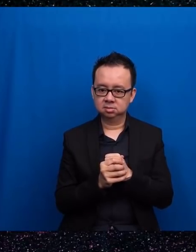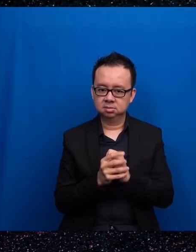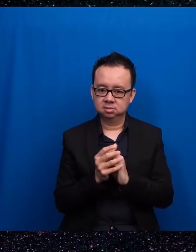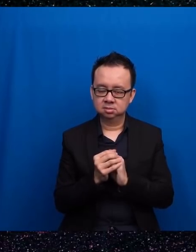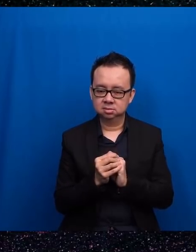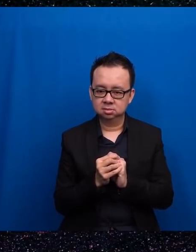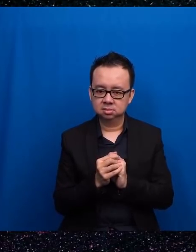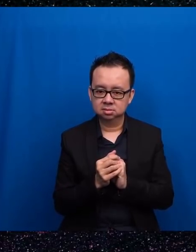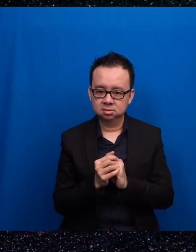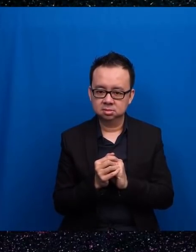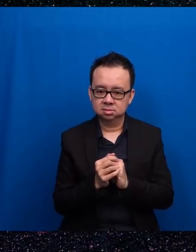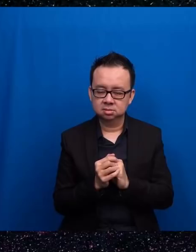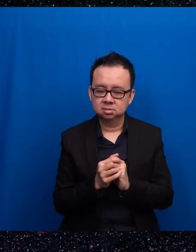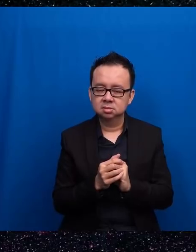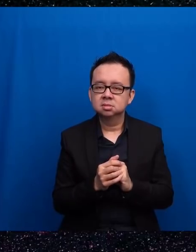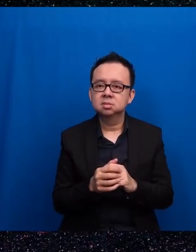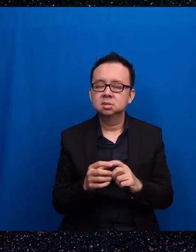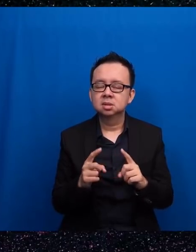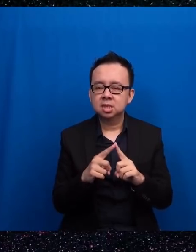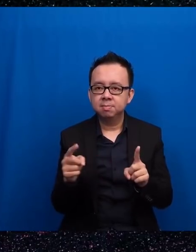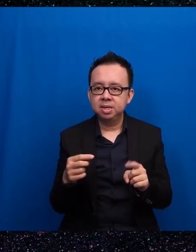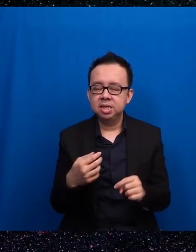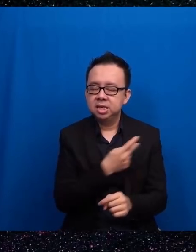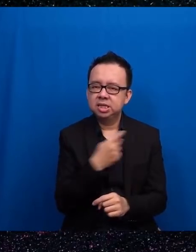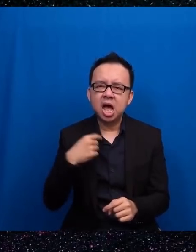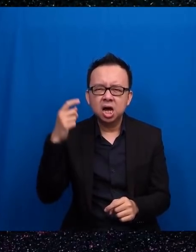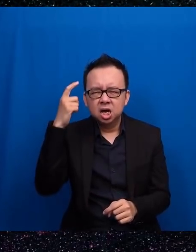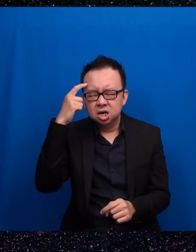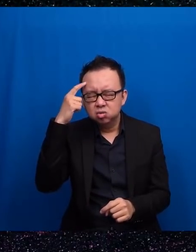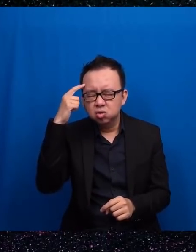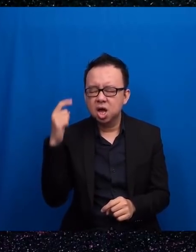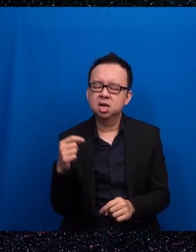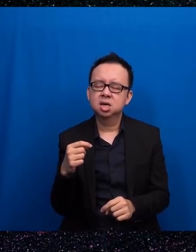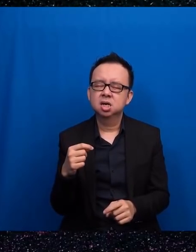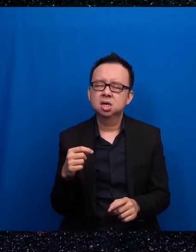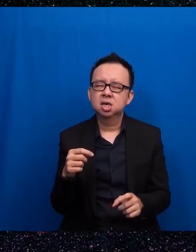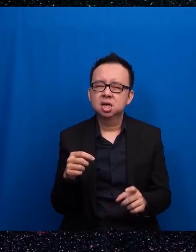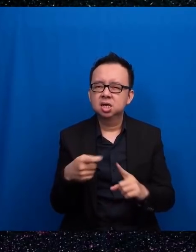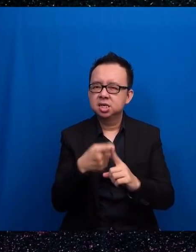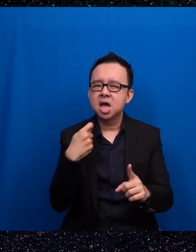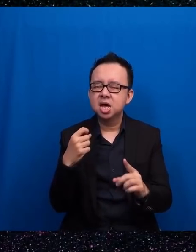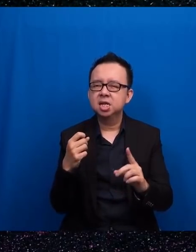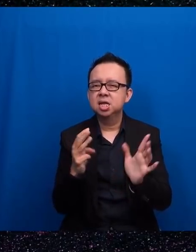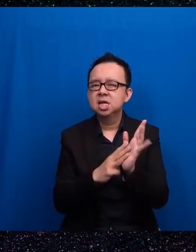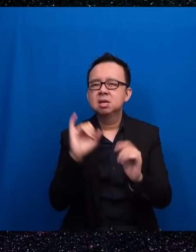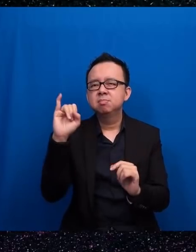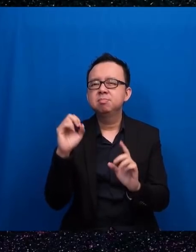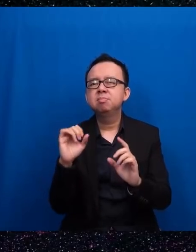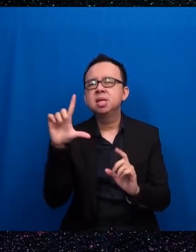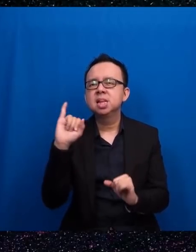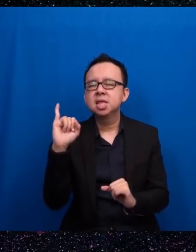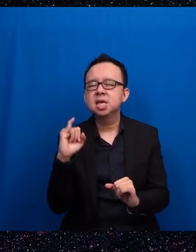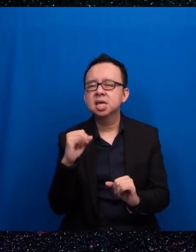makan umatnya. Tapi coba Anda renungkan kata dari milik pusaka Yakub. Kita dikasih makan dari